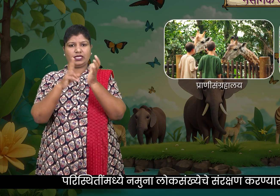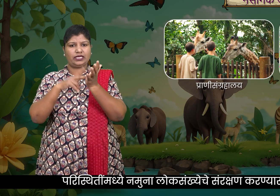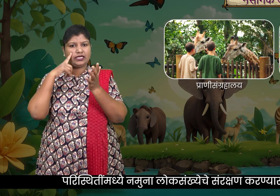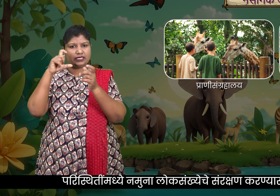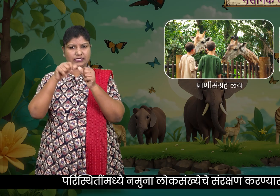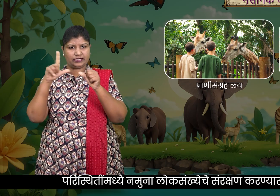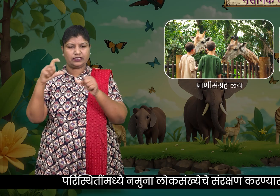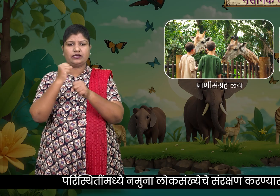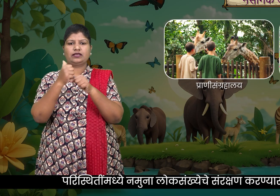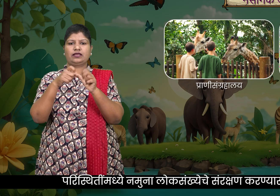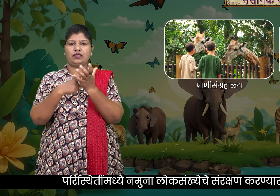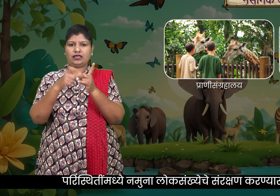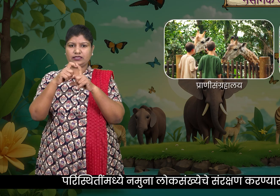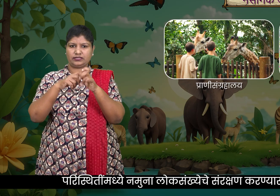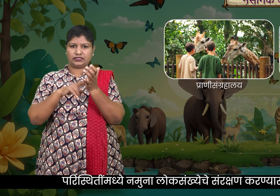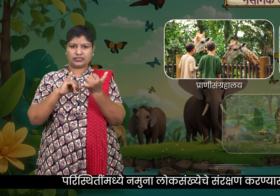उपायांचा